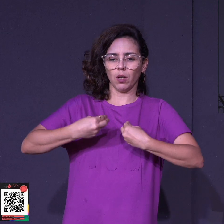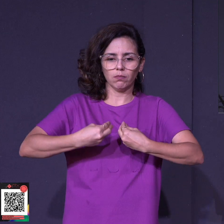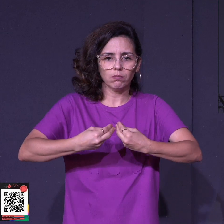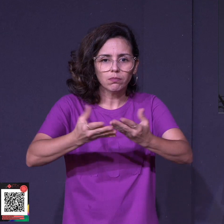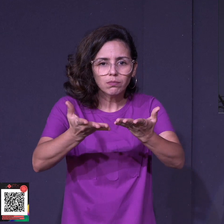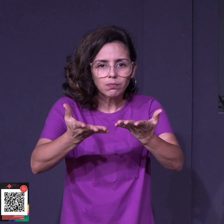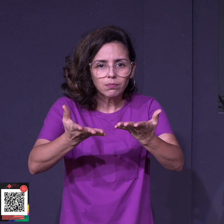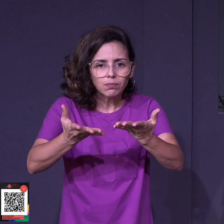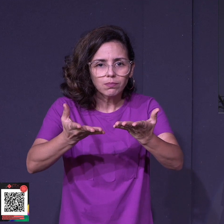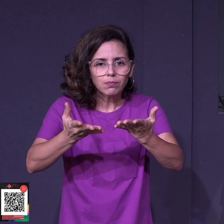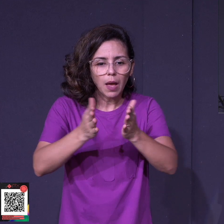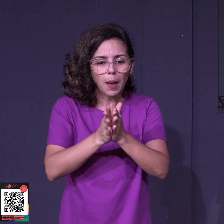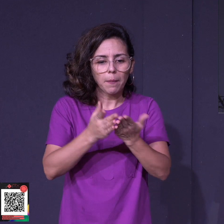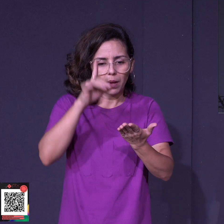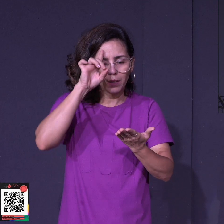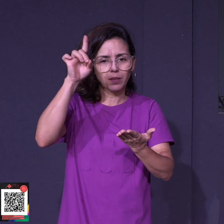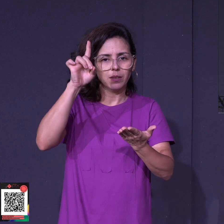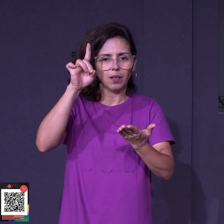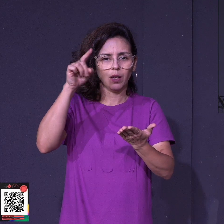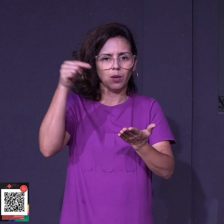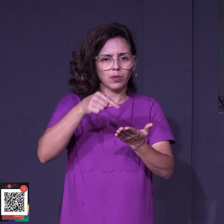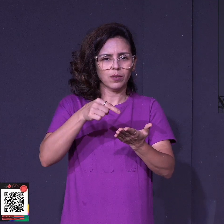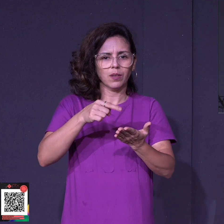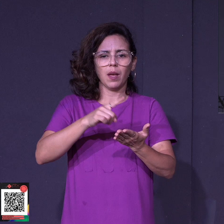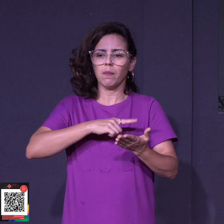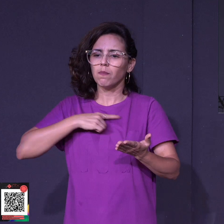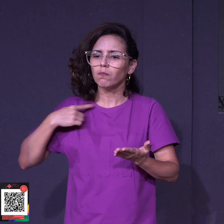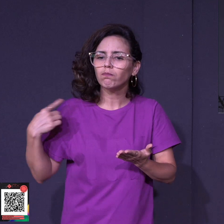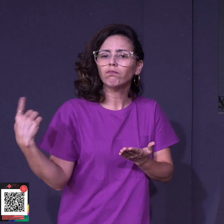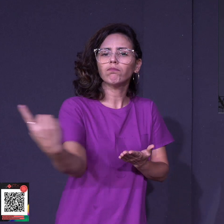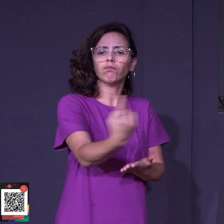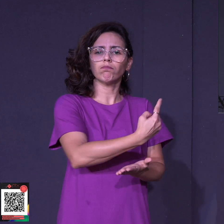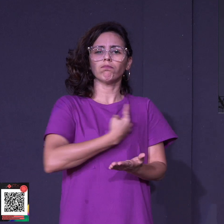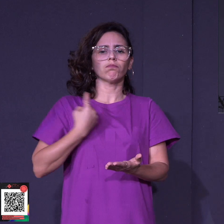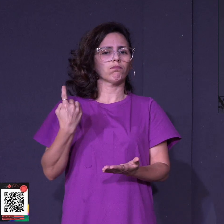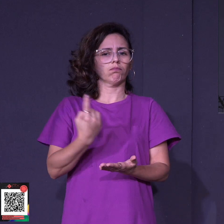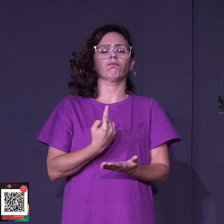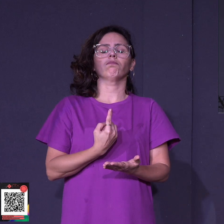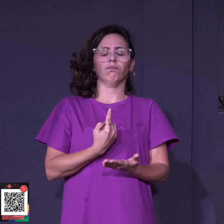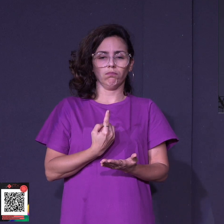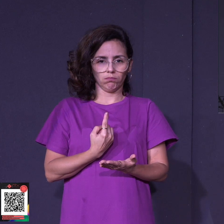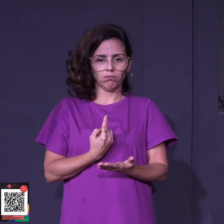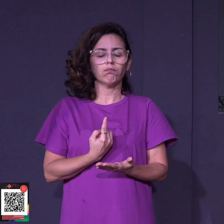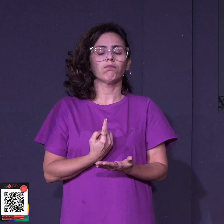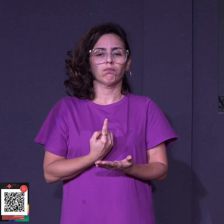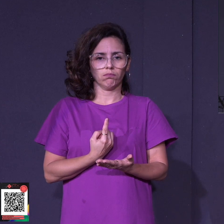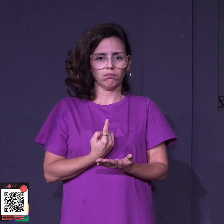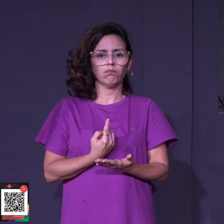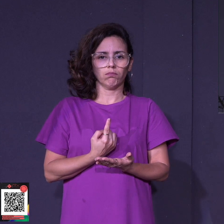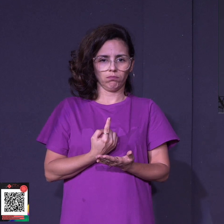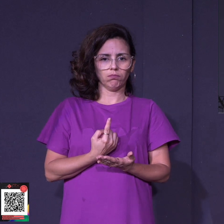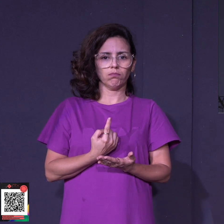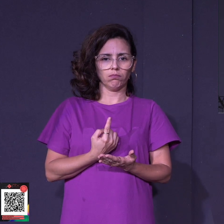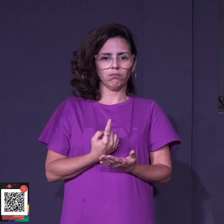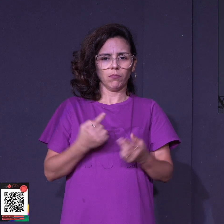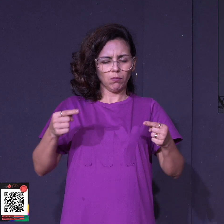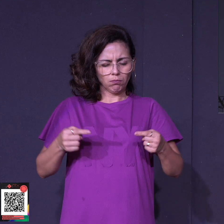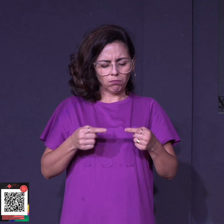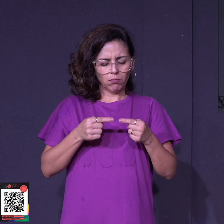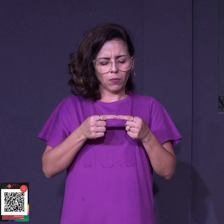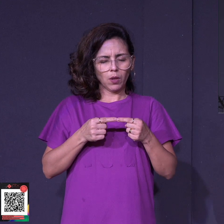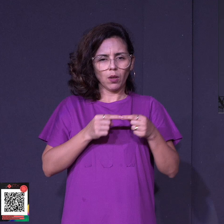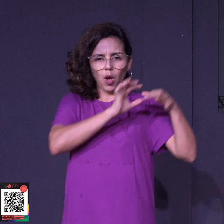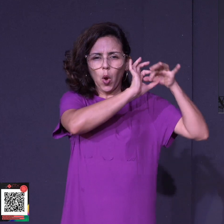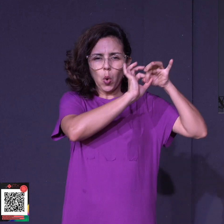todos nós. Amém? Amém? Então, respeitando o contexto de Mateus, qual é a vontade de